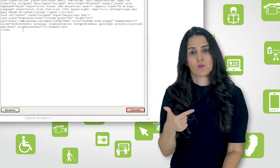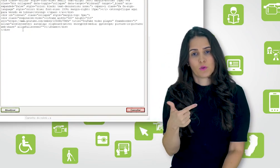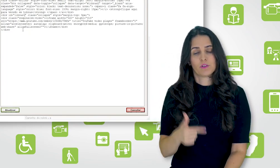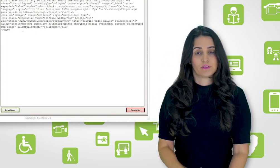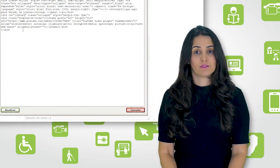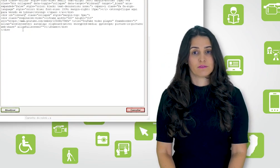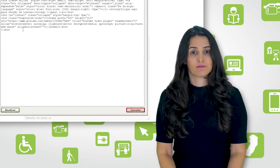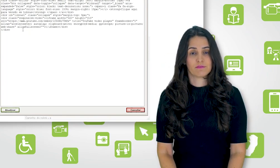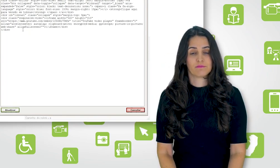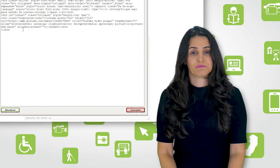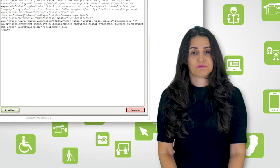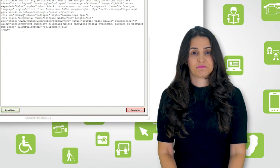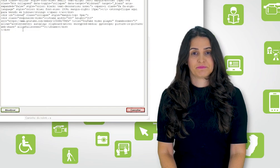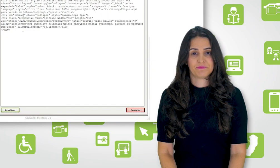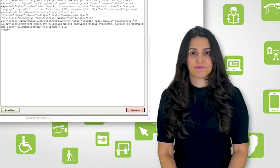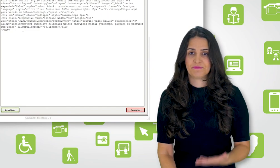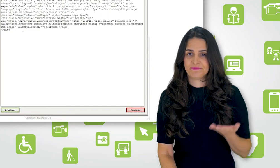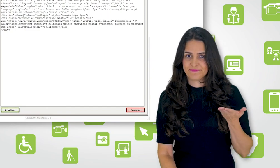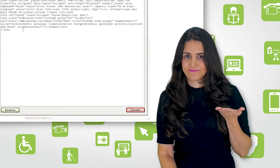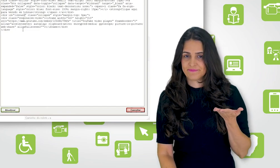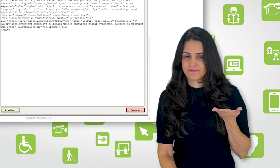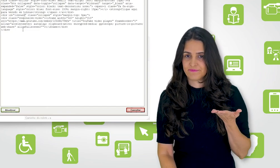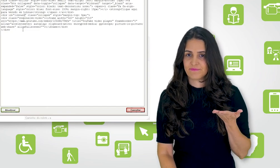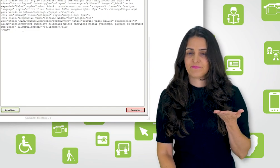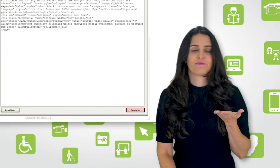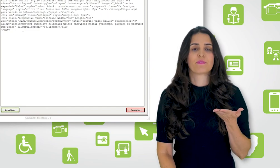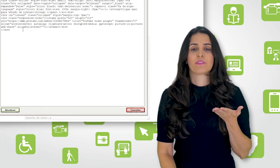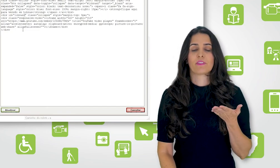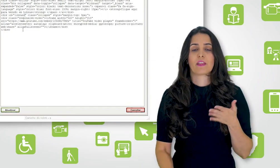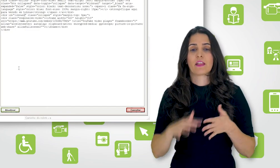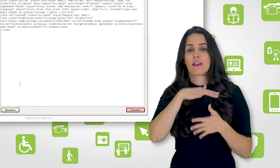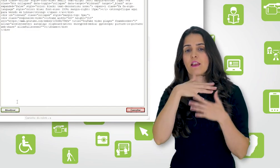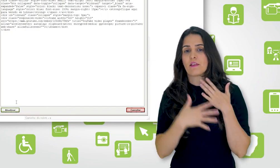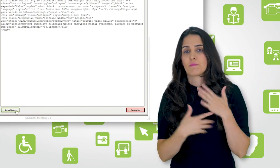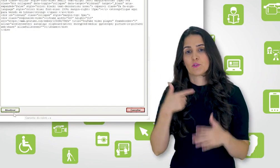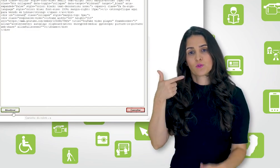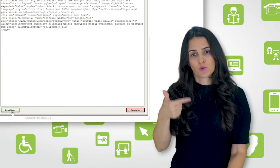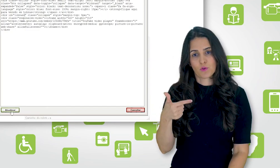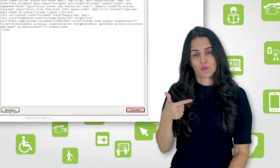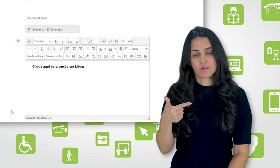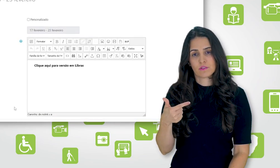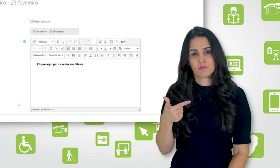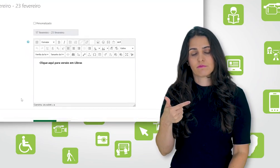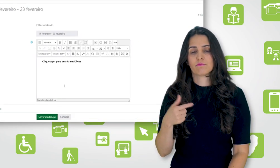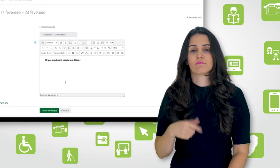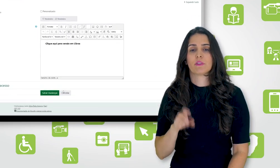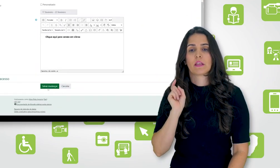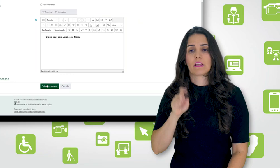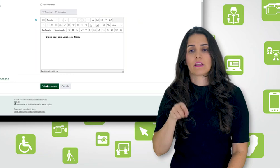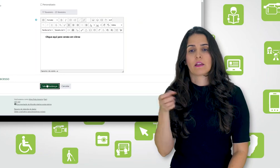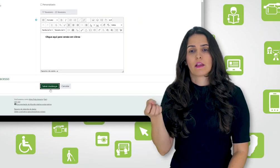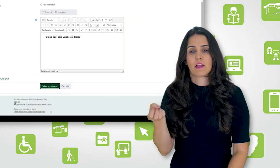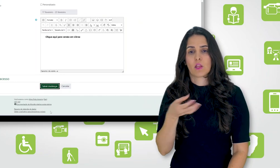então na segunda identificação aqui libras 2 e vou clicar em atualizar atualizei